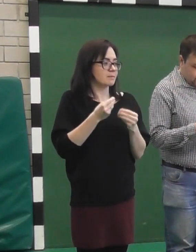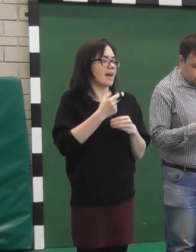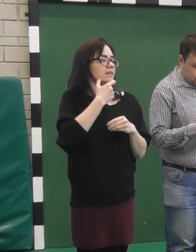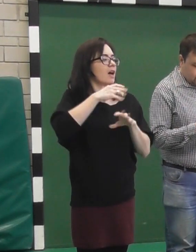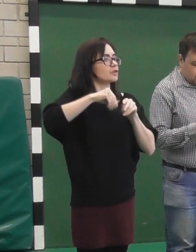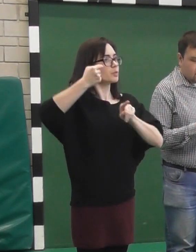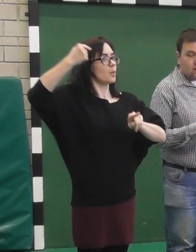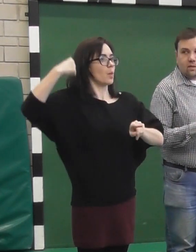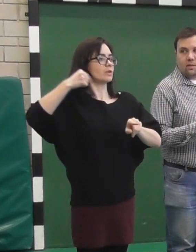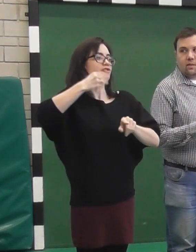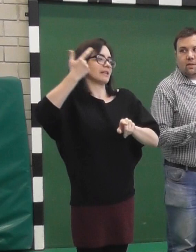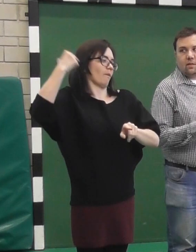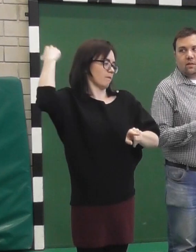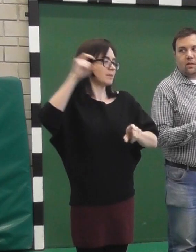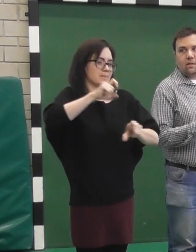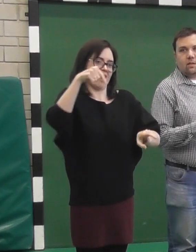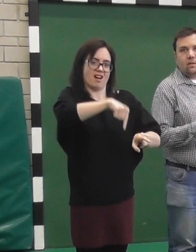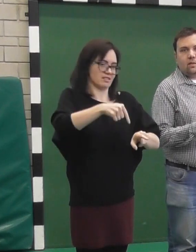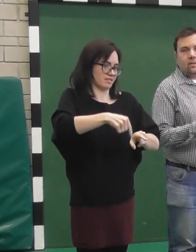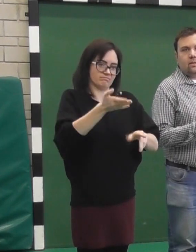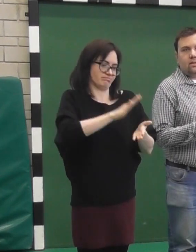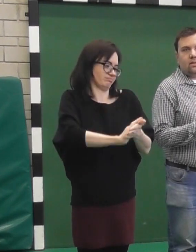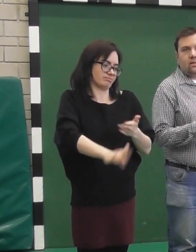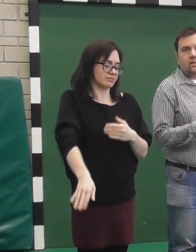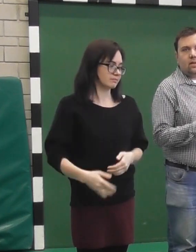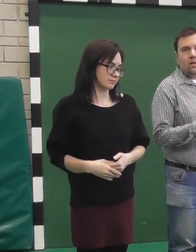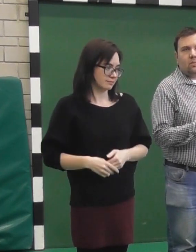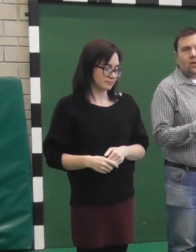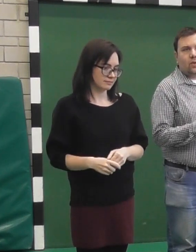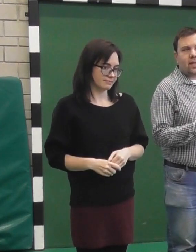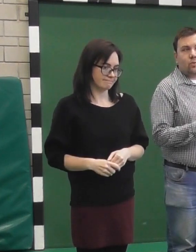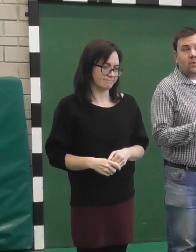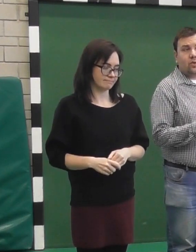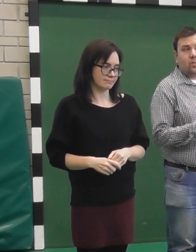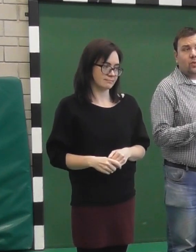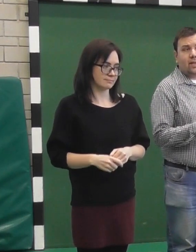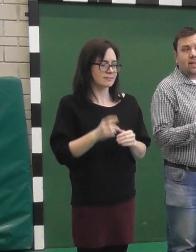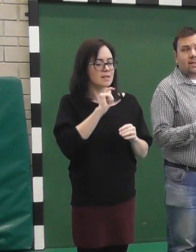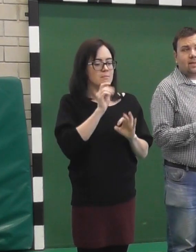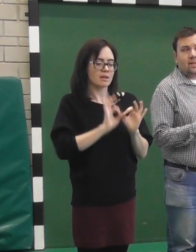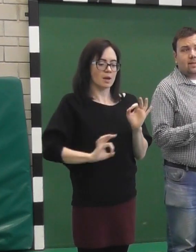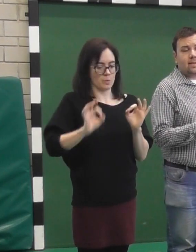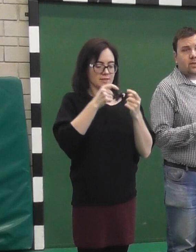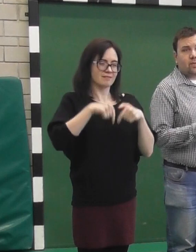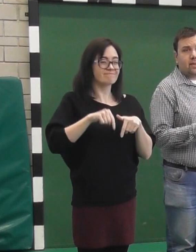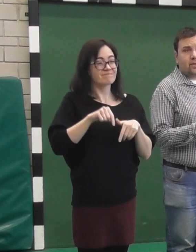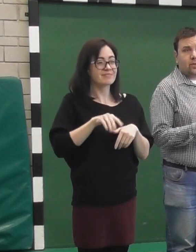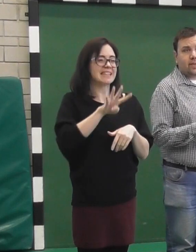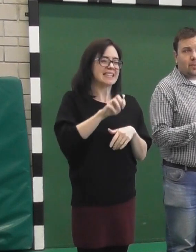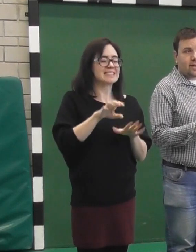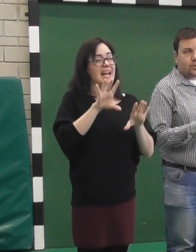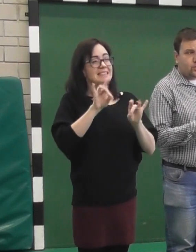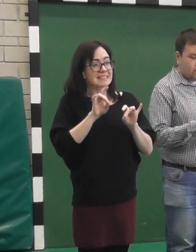voltak. Magyarországból körülbelül 460 ezer